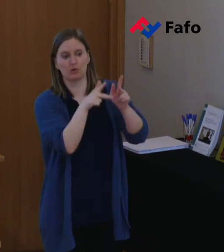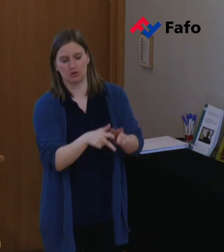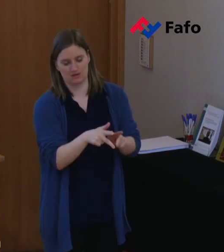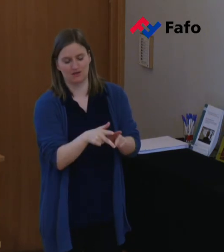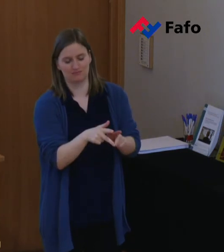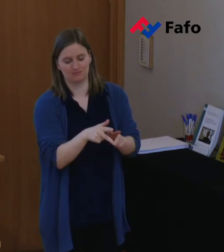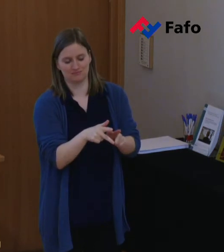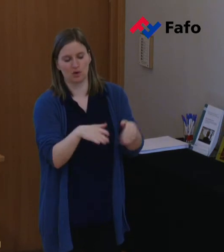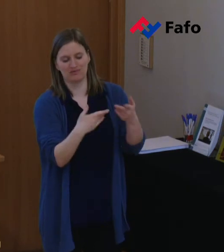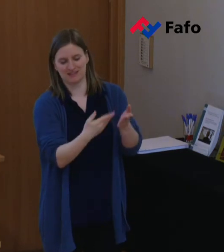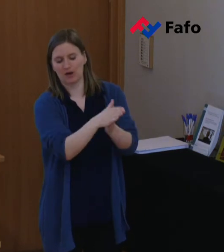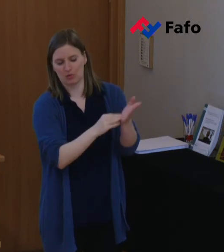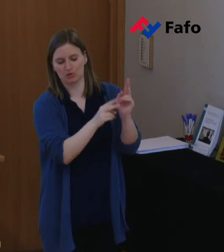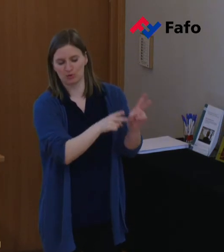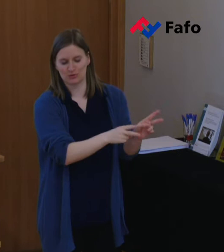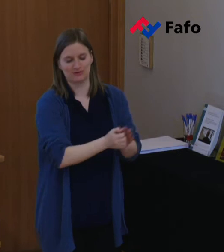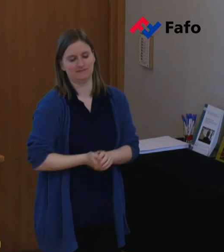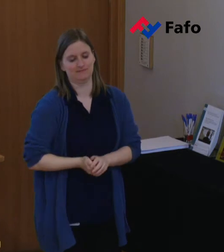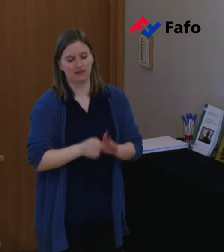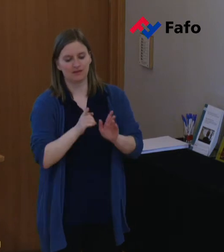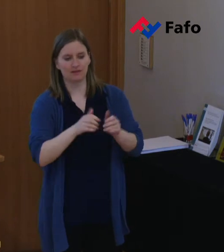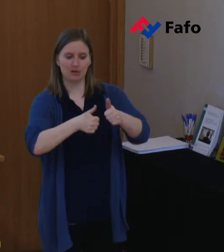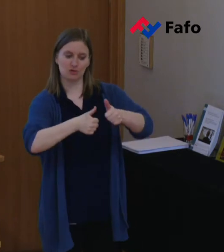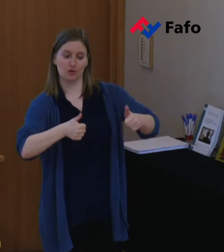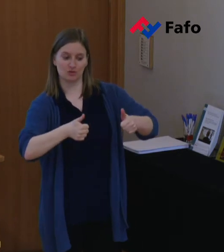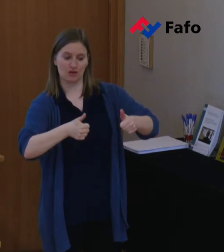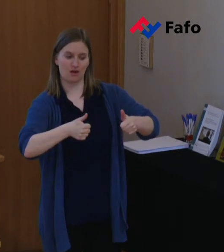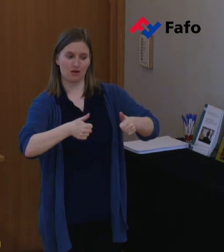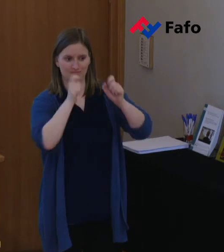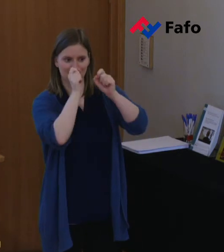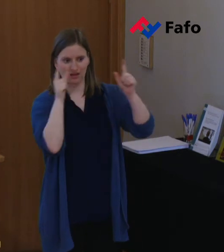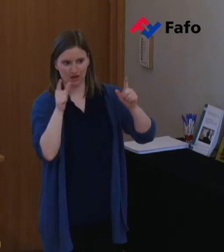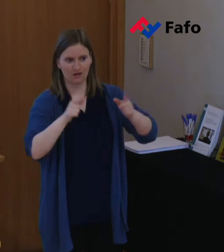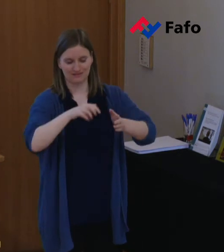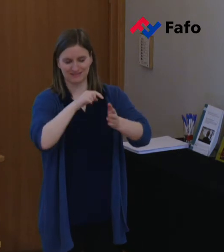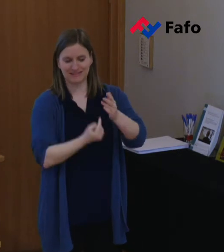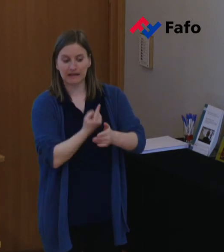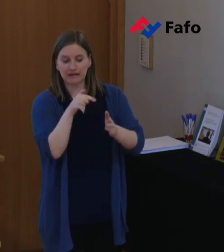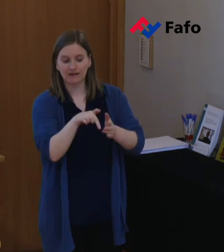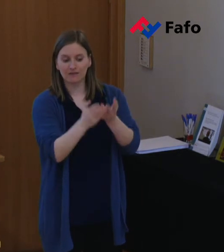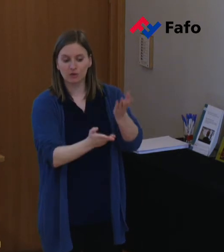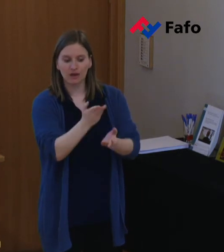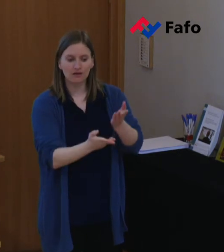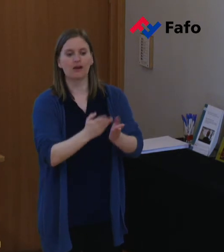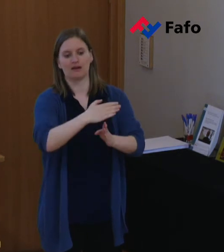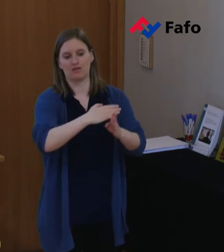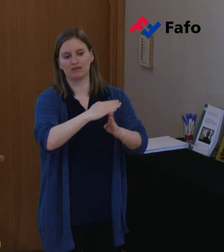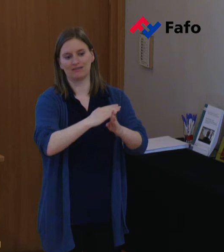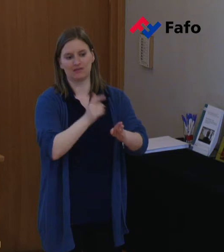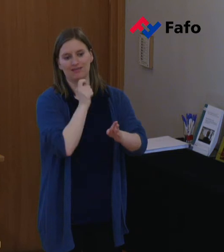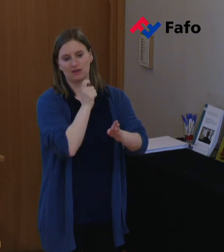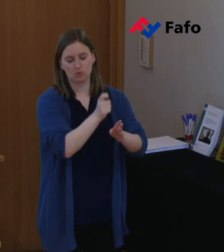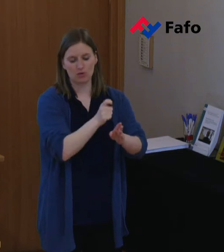det i rapporten. Det som kanskje er den største datakilden i denne evalueringen er jo de kvalitative intervjuene